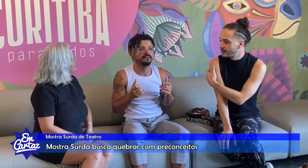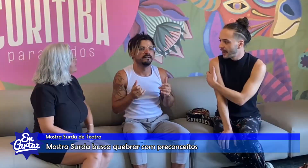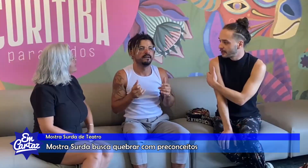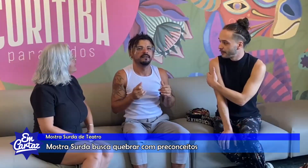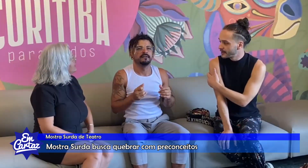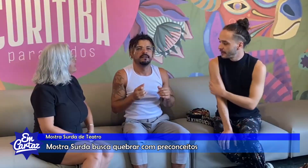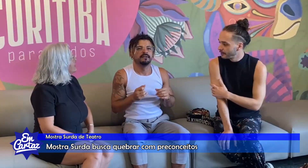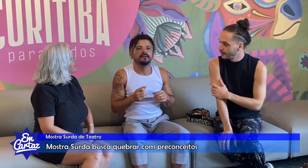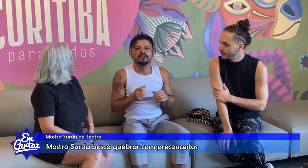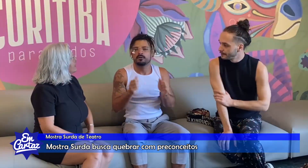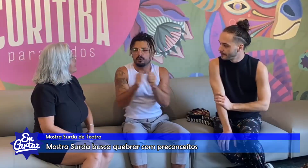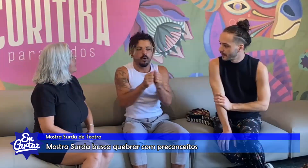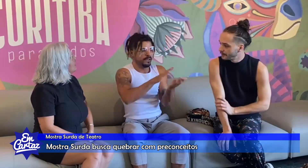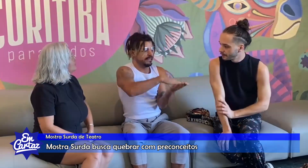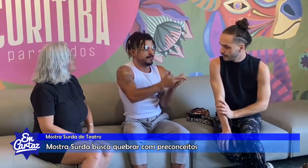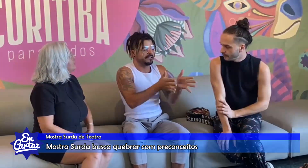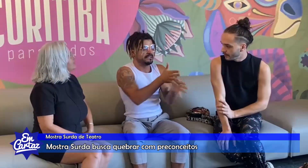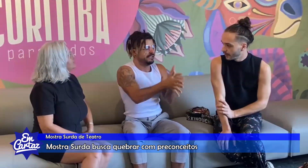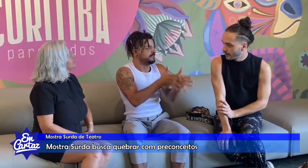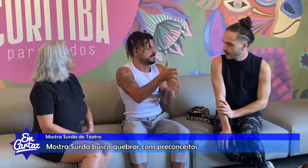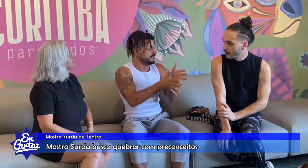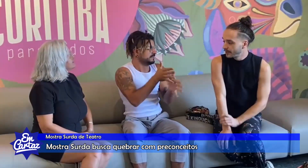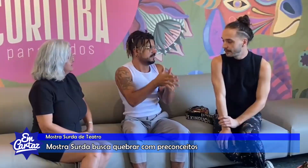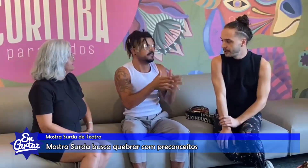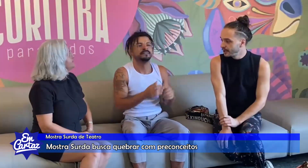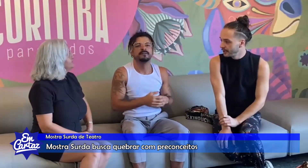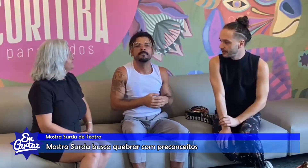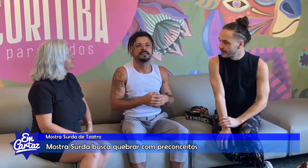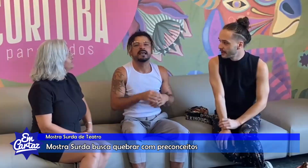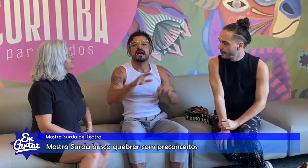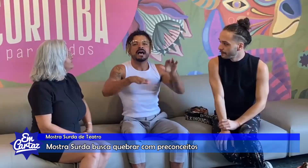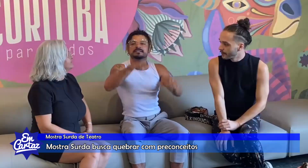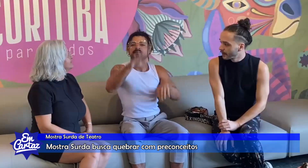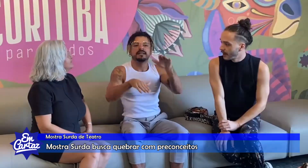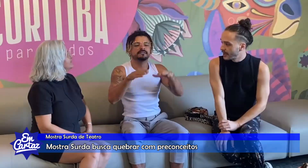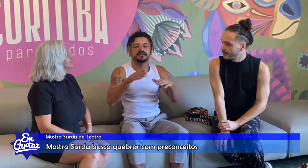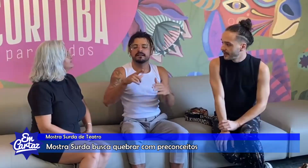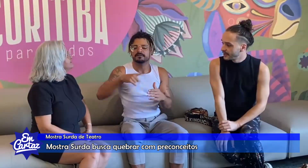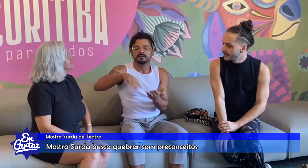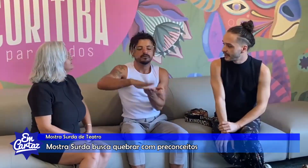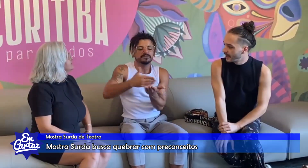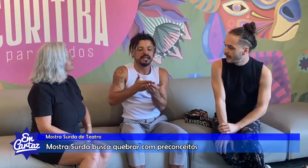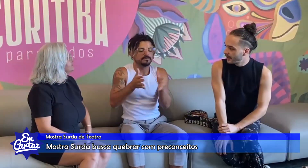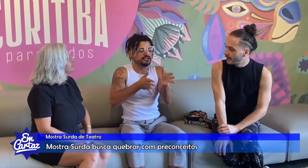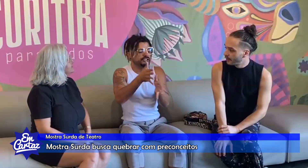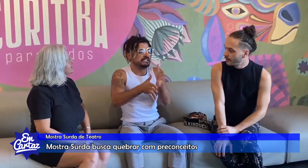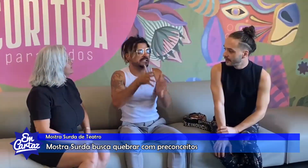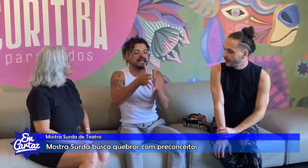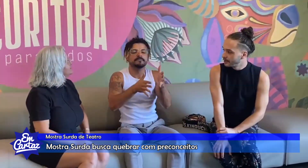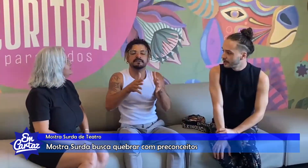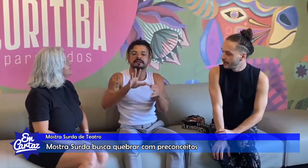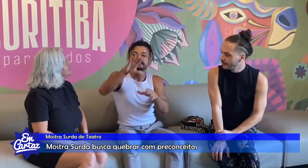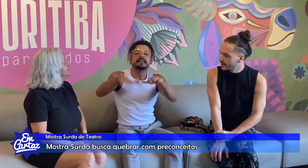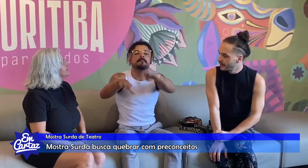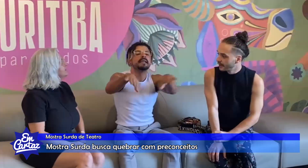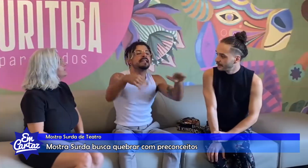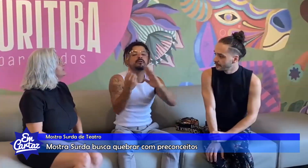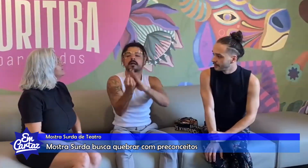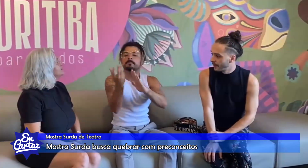teatro, por exemplo, com o intérprete de Libras. Às vezes, o intérprete de Libras,